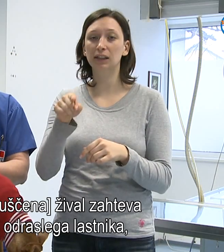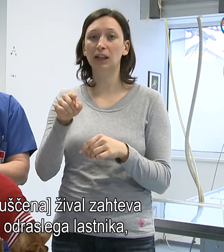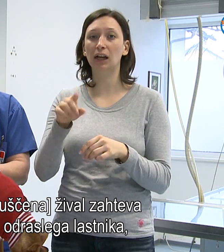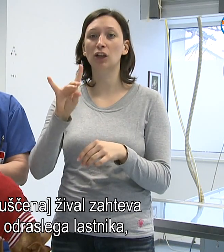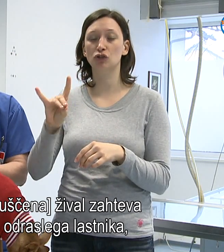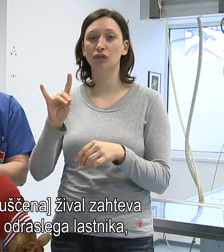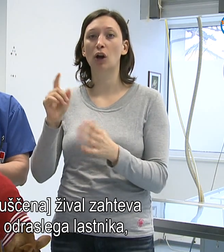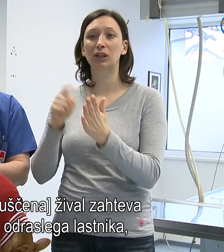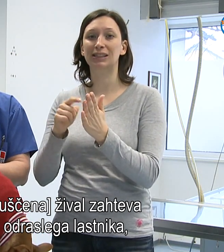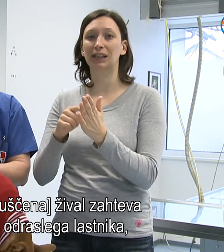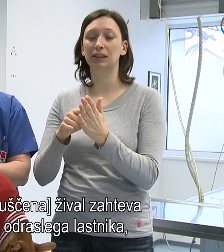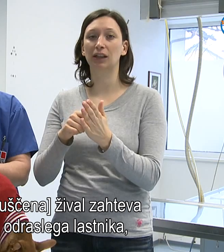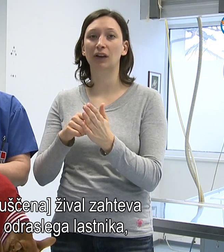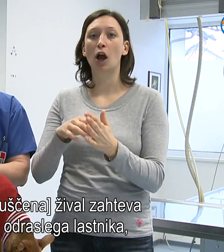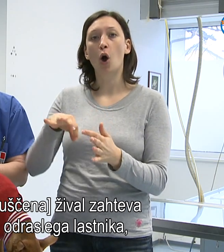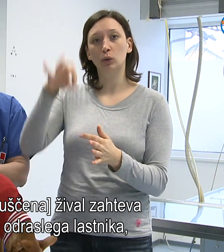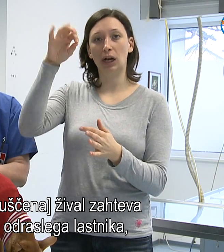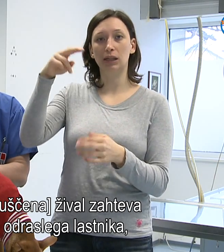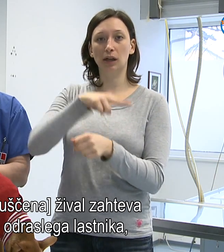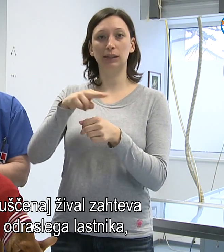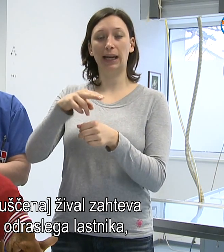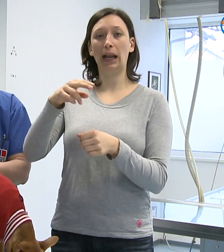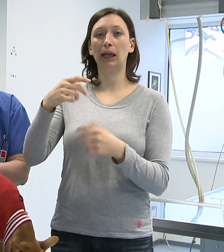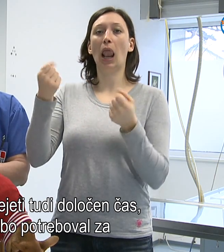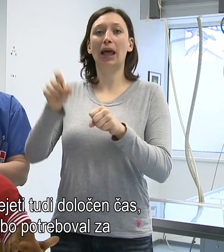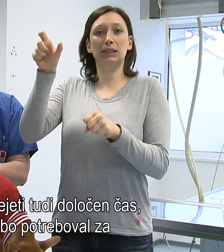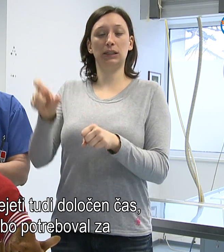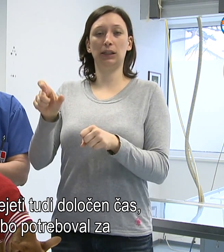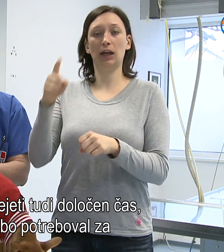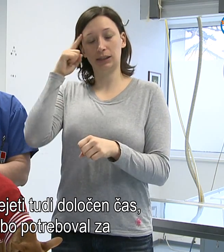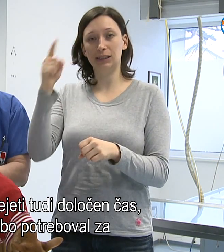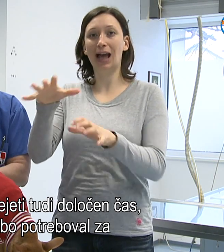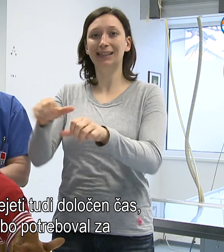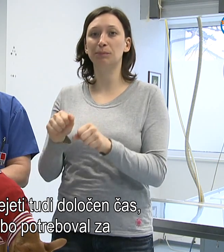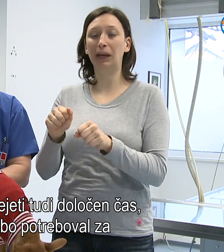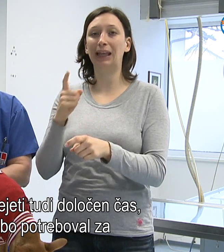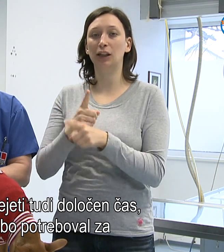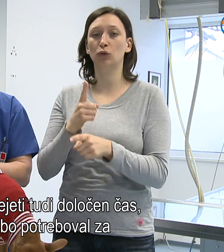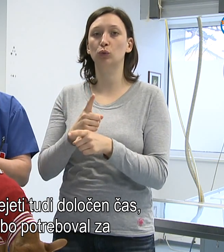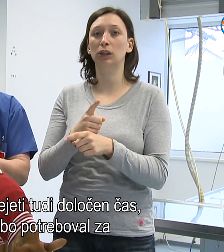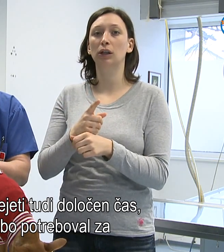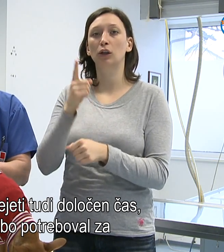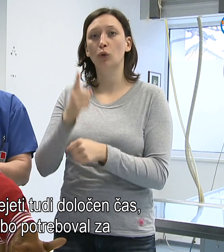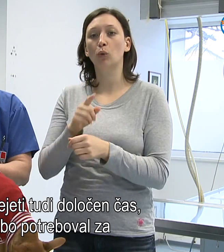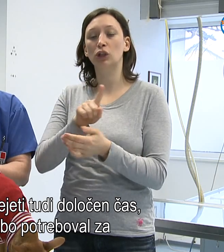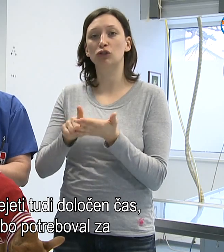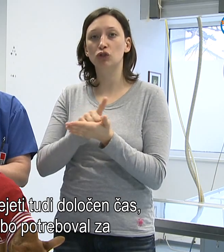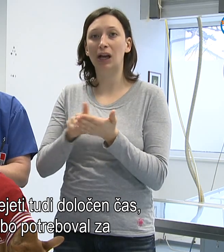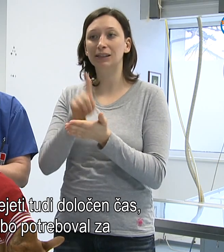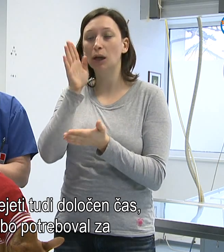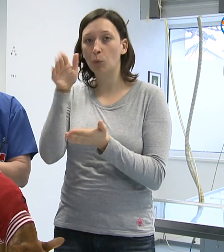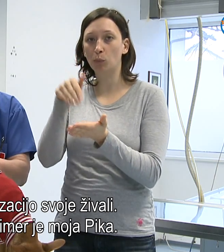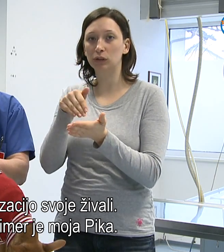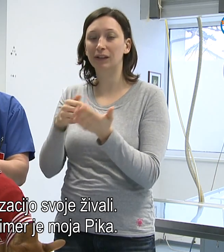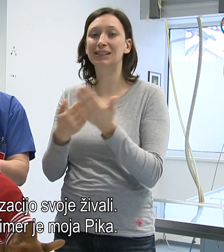Taka žival zahteva zrelega, odraslega lastnika, ki zna sprejeti tudi določen čas, ki ga bo